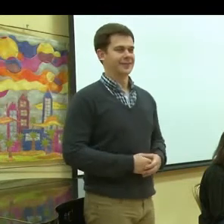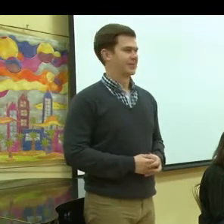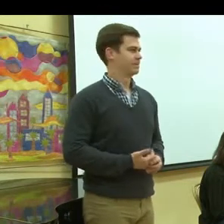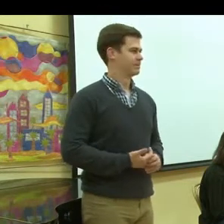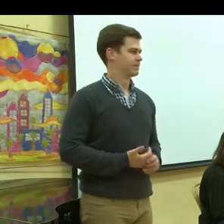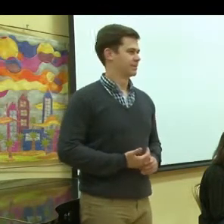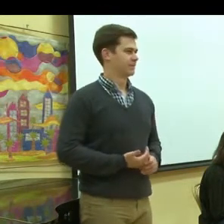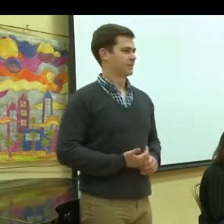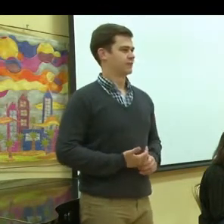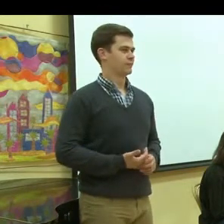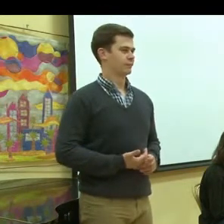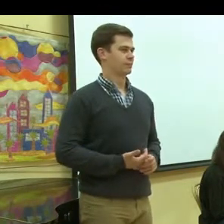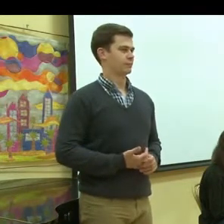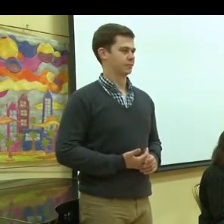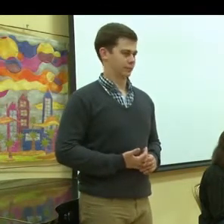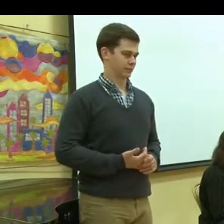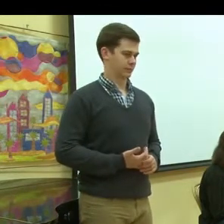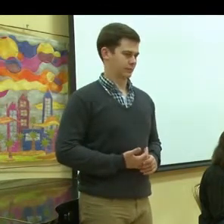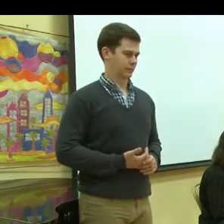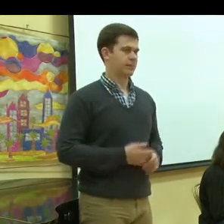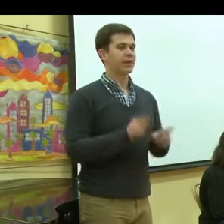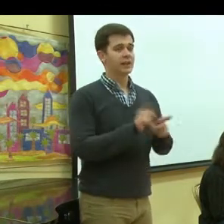vos abrazás a la otra persona